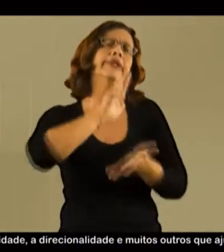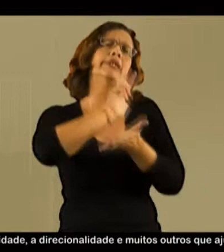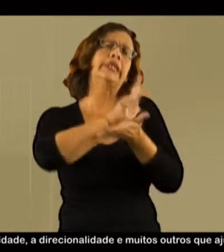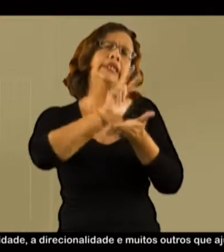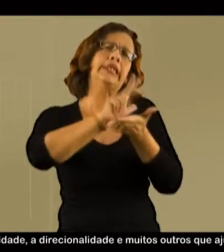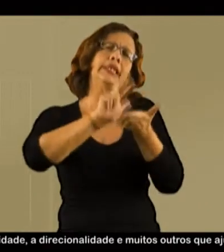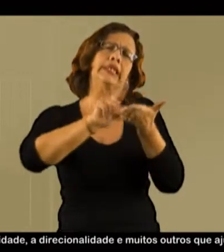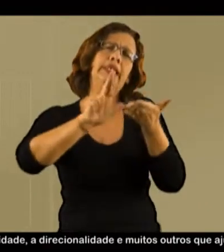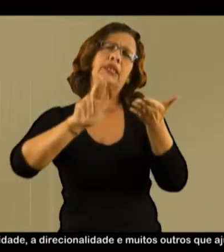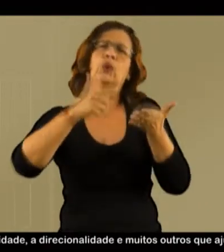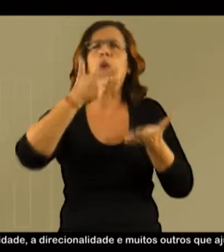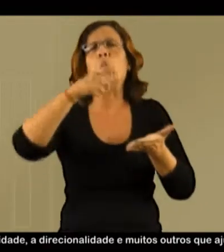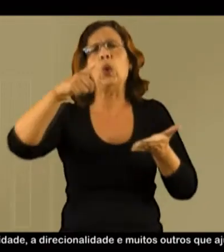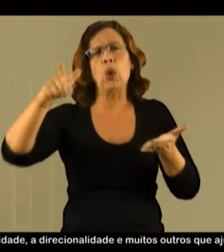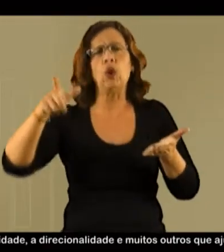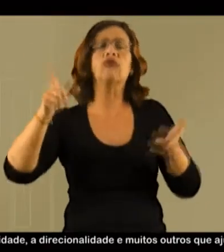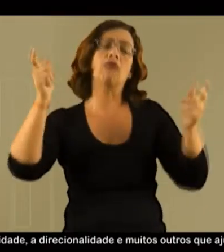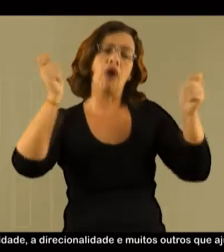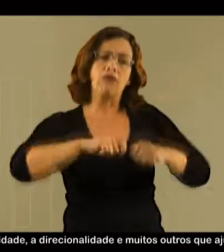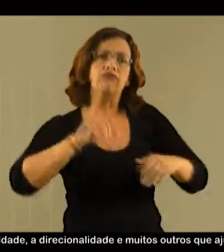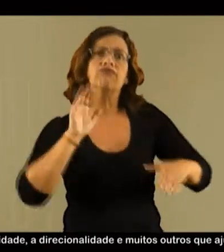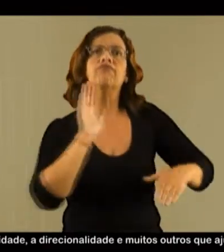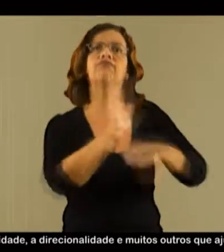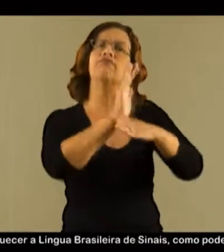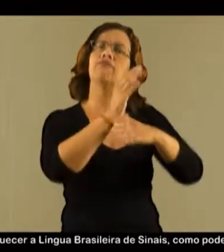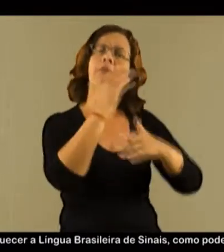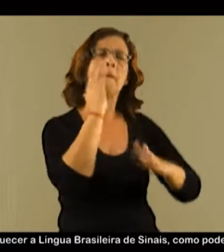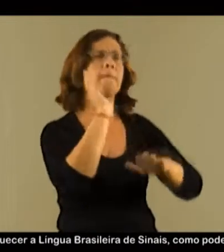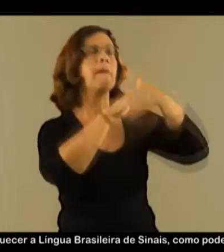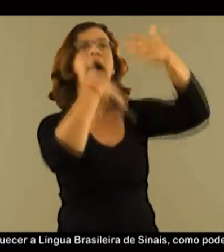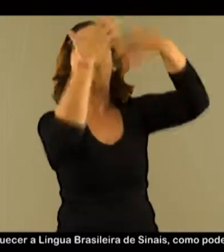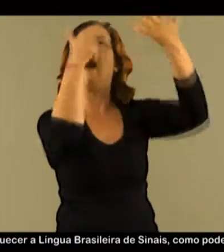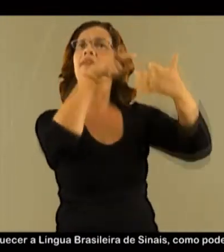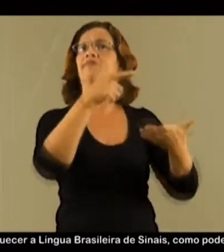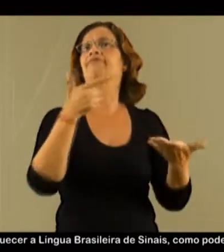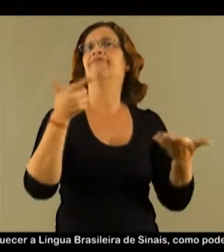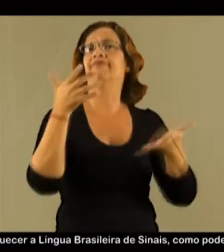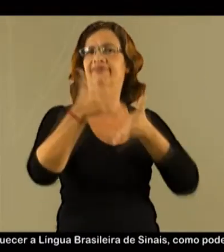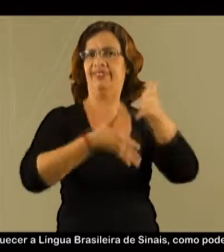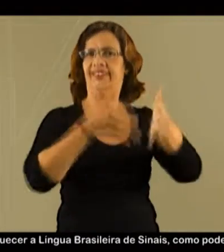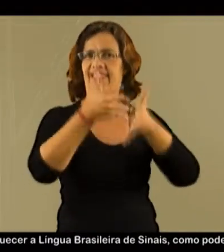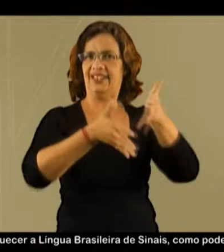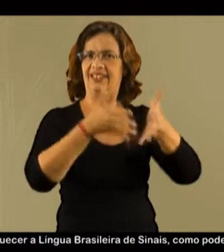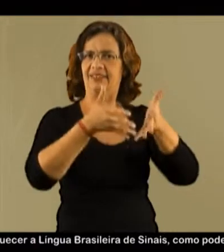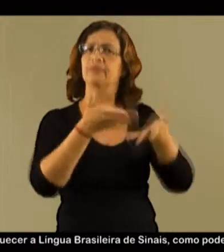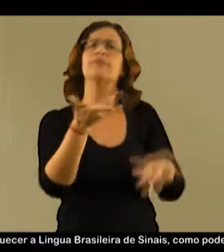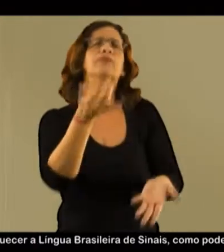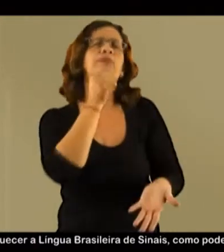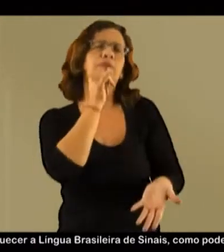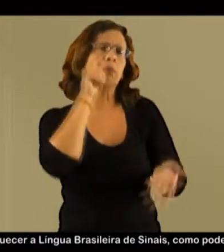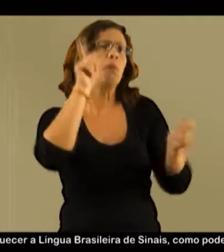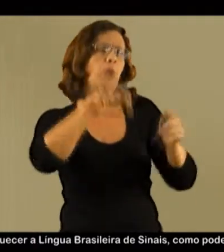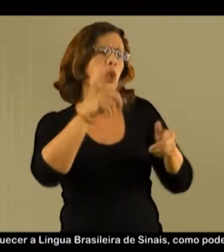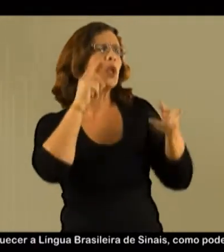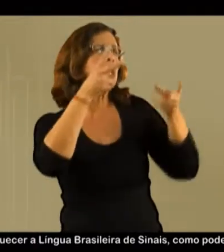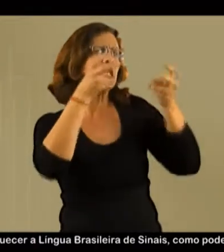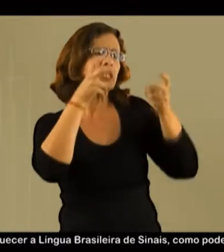direcionalidade e muitos outros que ajudam a enriquecer a língua de sinais brasileira, como pode